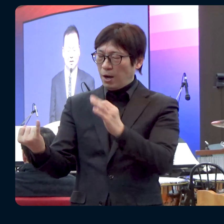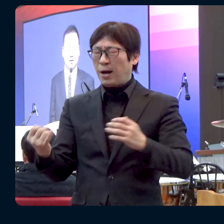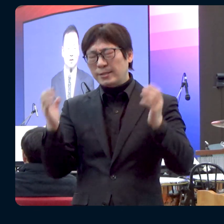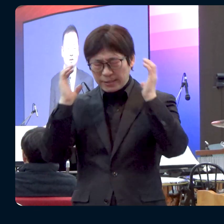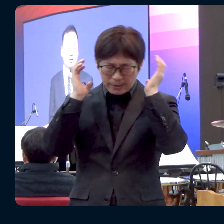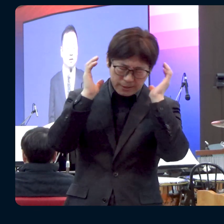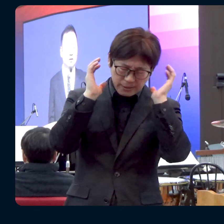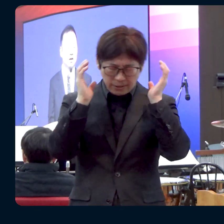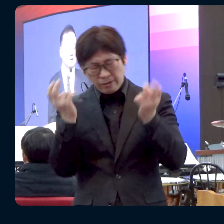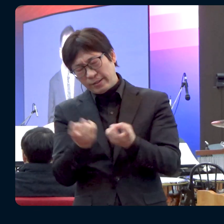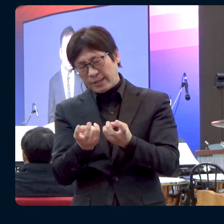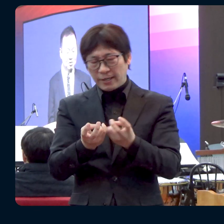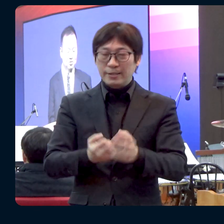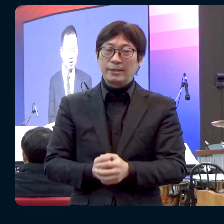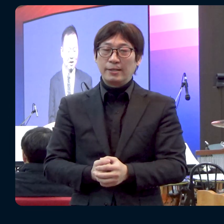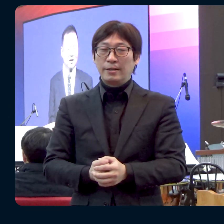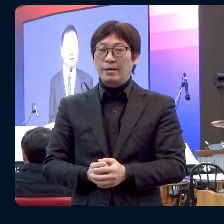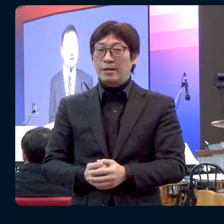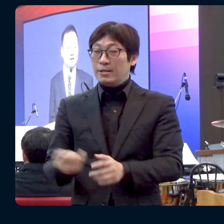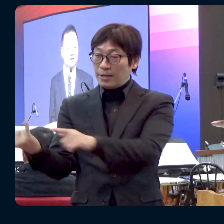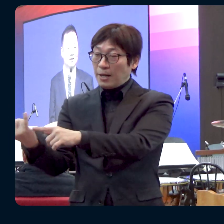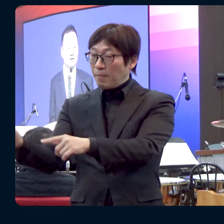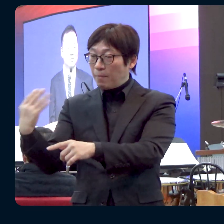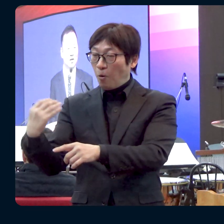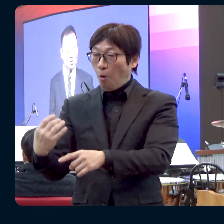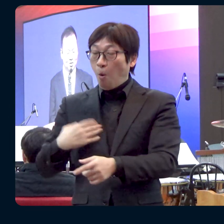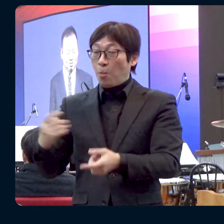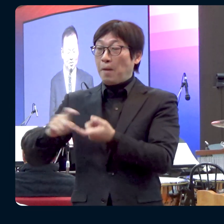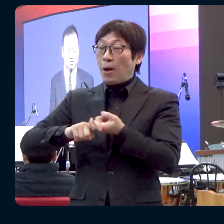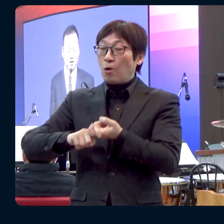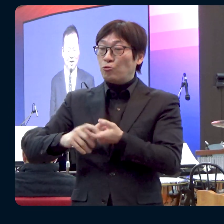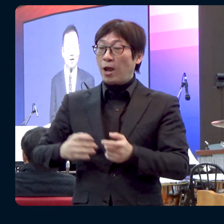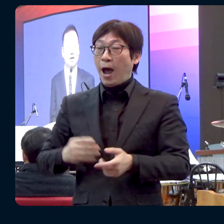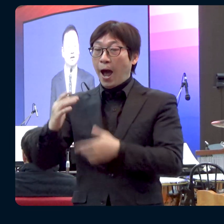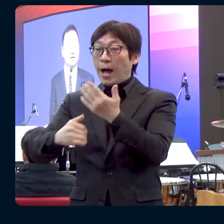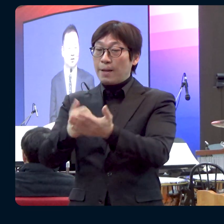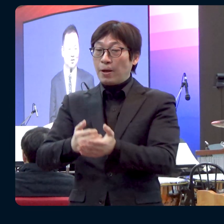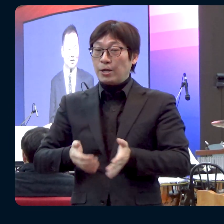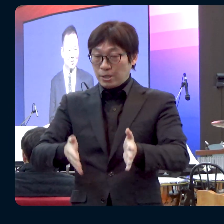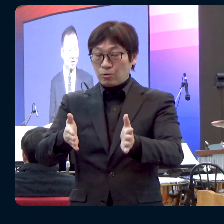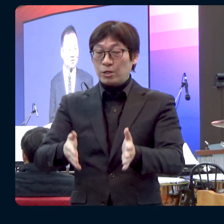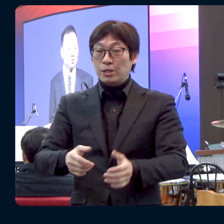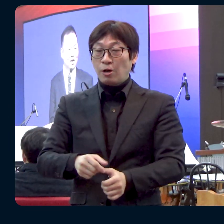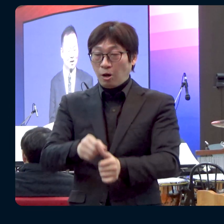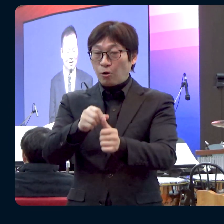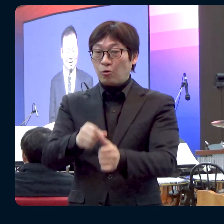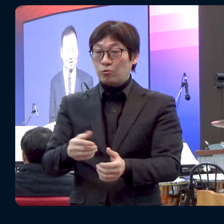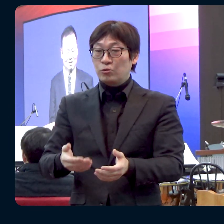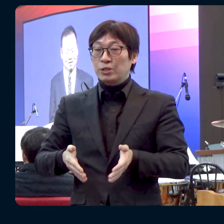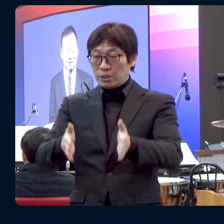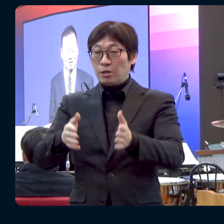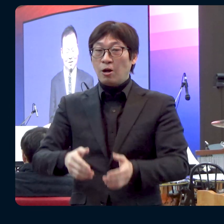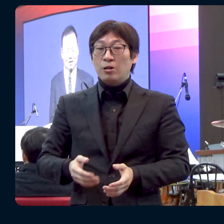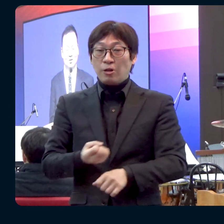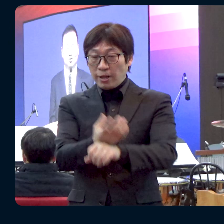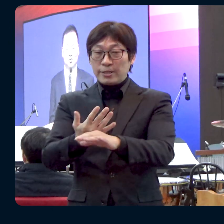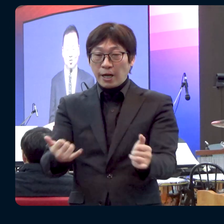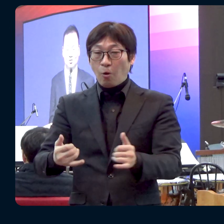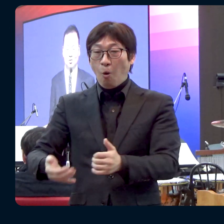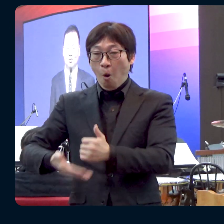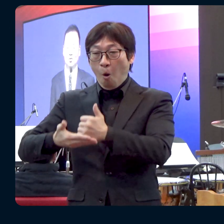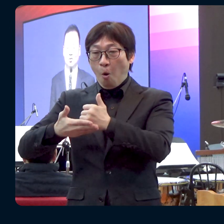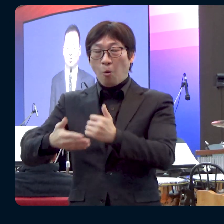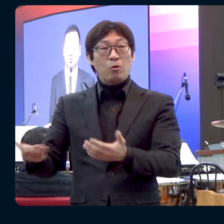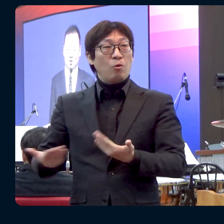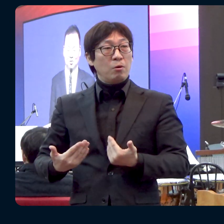괴로워합니다. 내가 네 편 들어줄게. 네 말 나도 거들어줄게. 그러니까 내 밑에 들어와